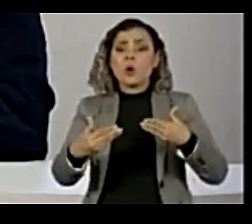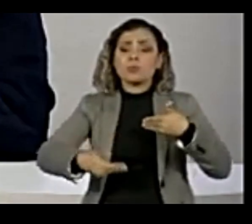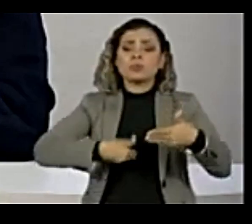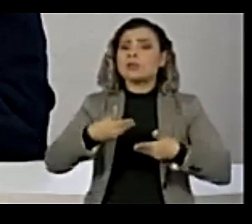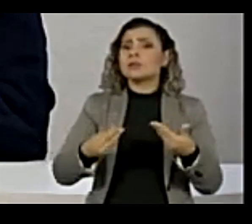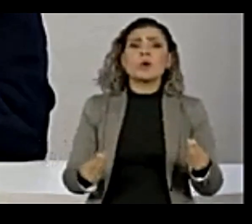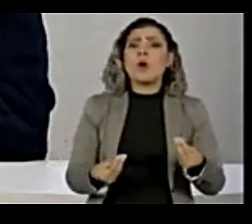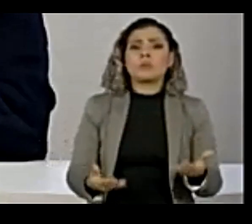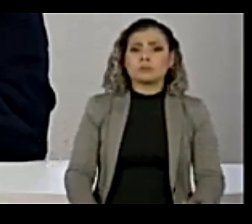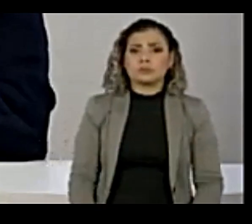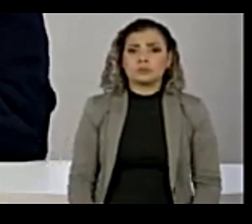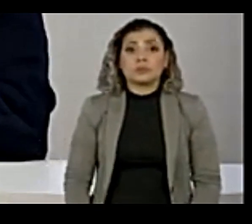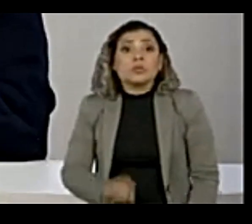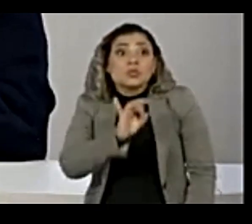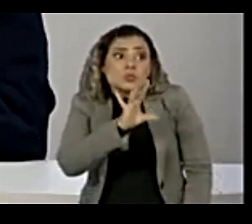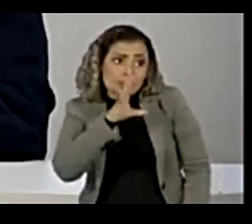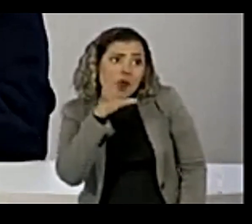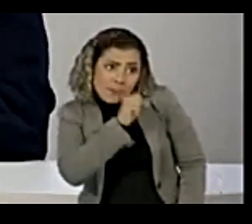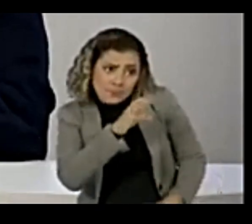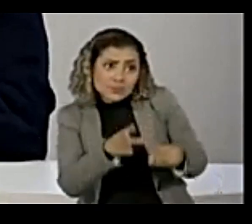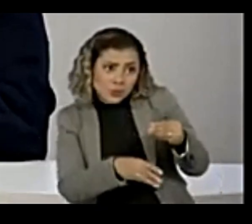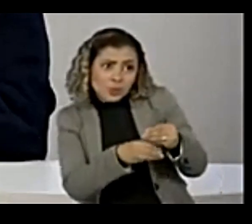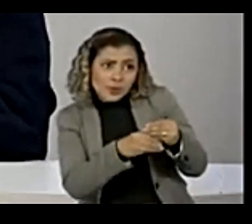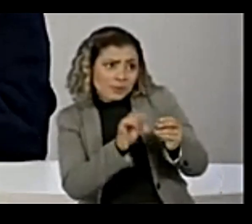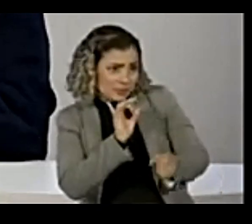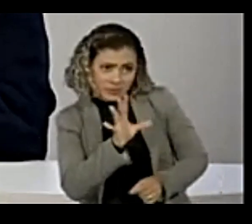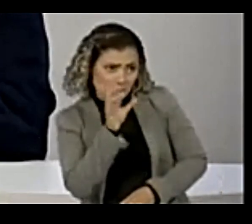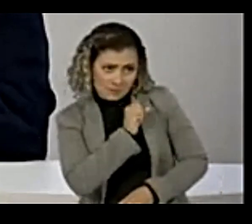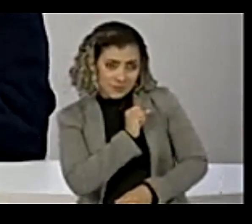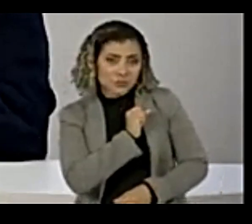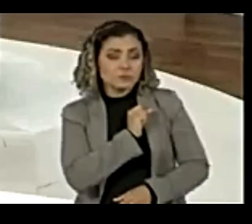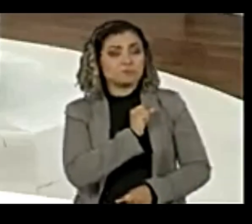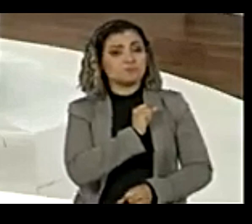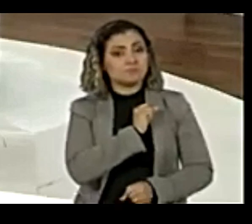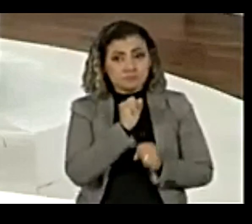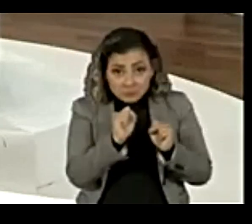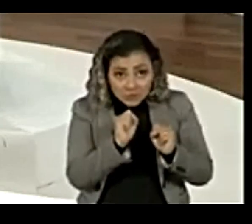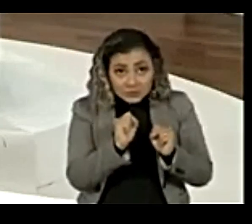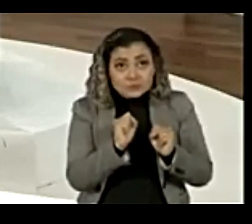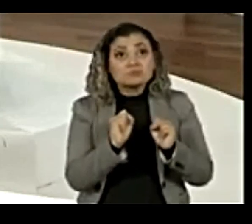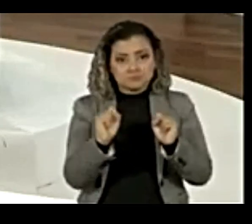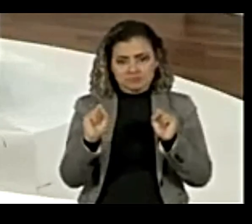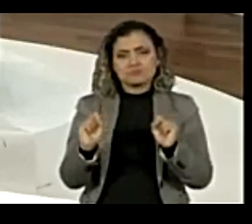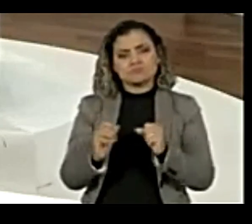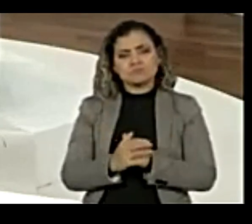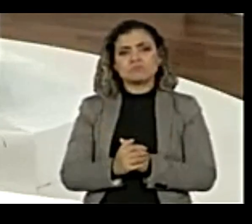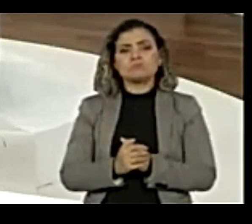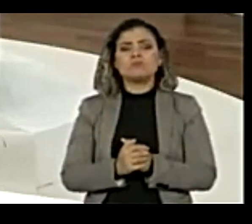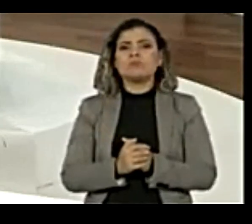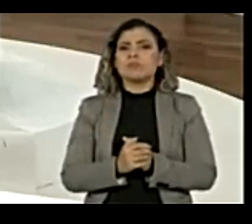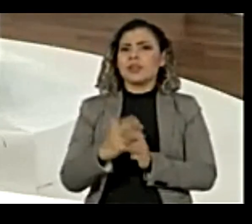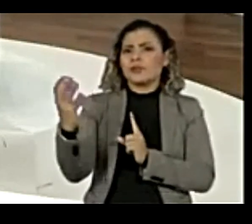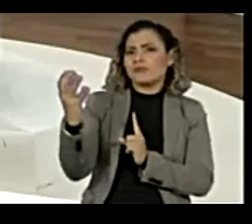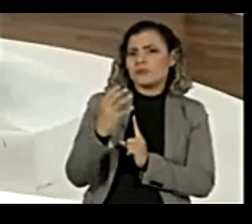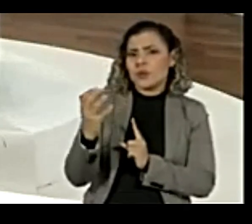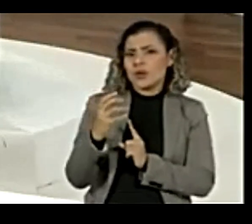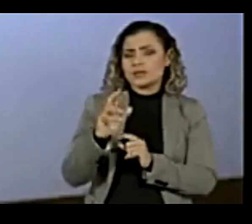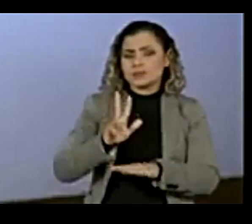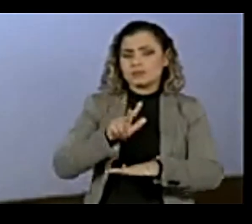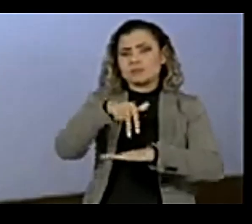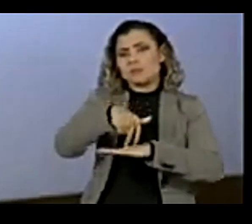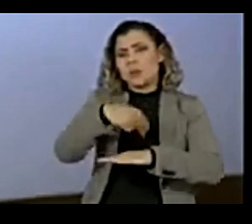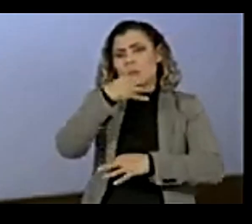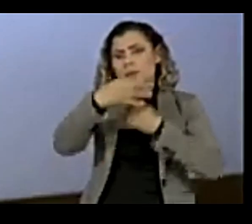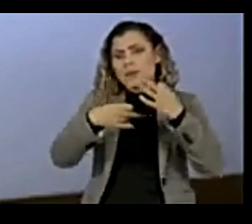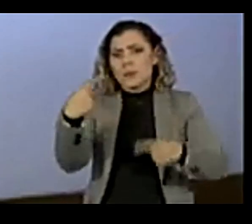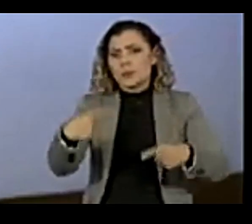tratando isso. E só para complementar, se eu posso Claro. complementar, qual foi o impacto do seu posicionamento